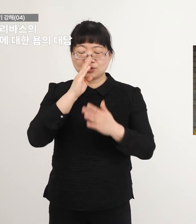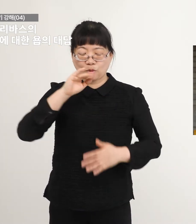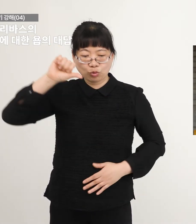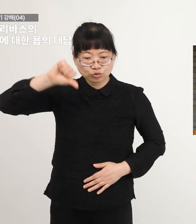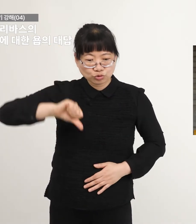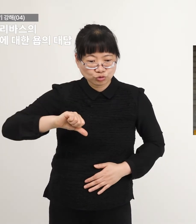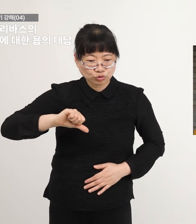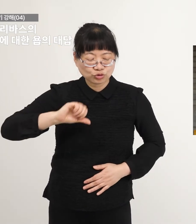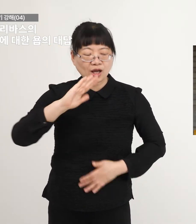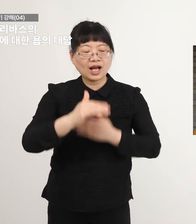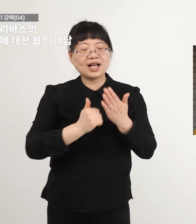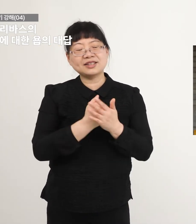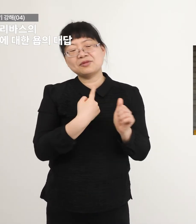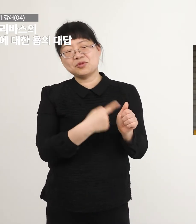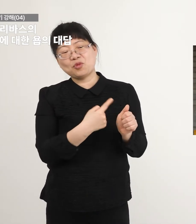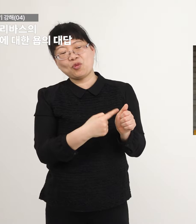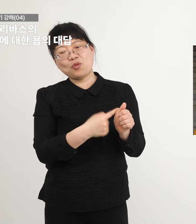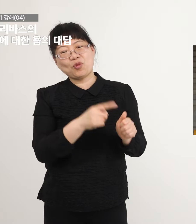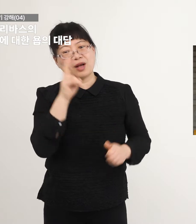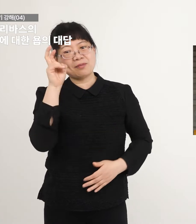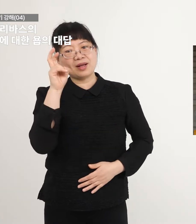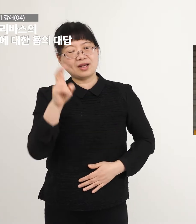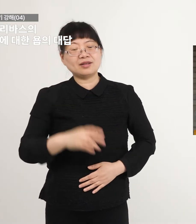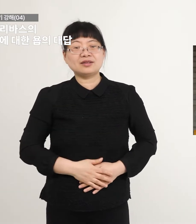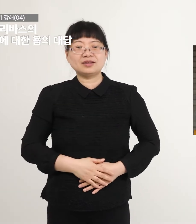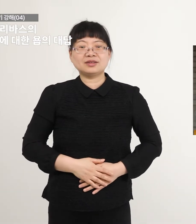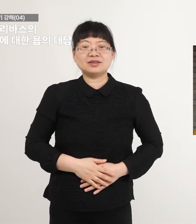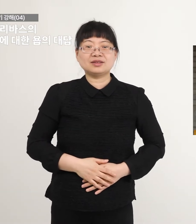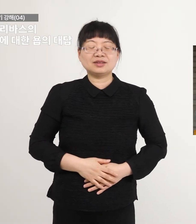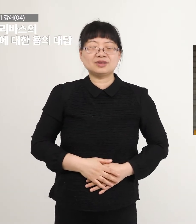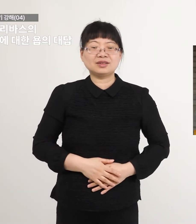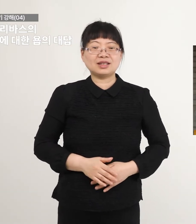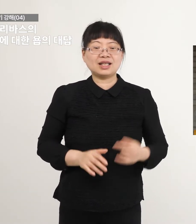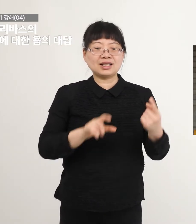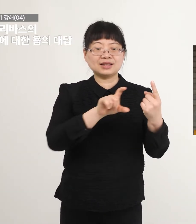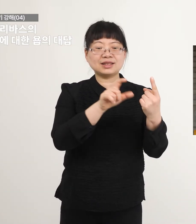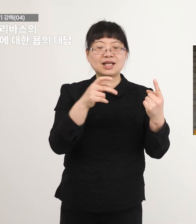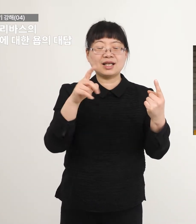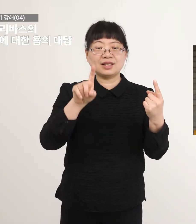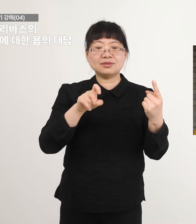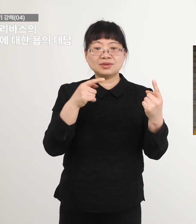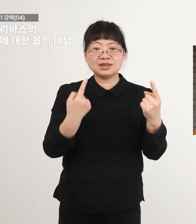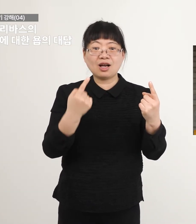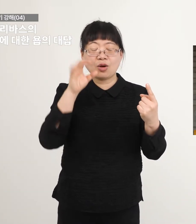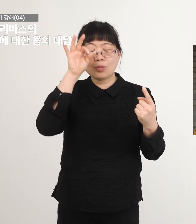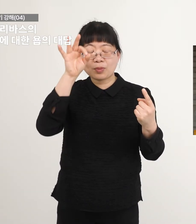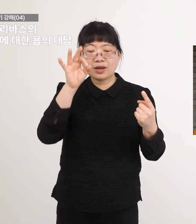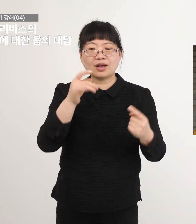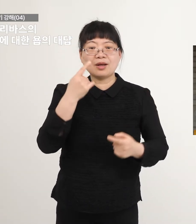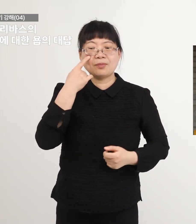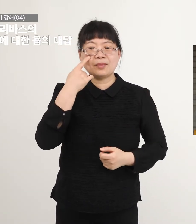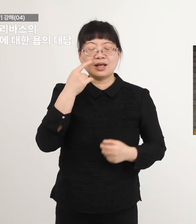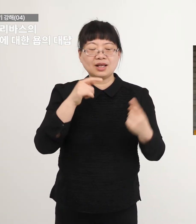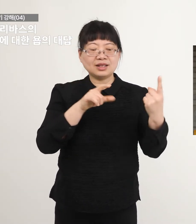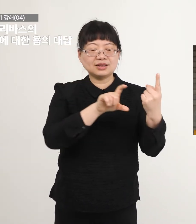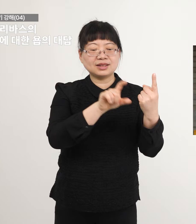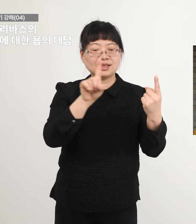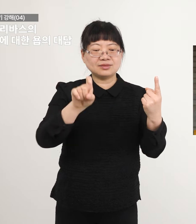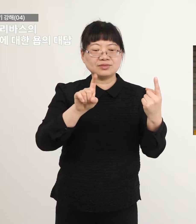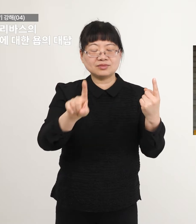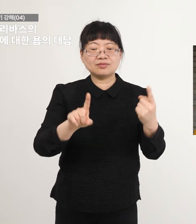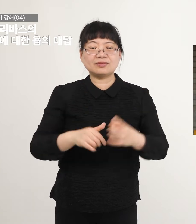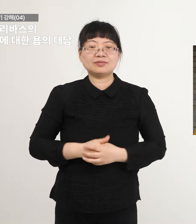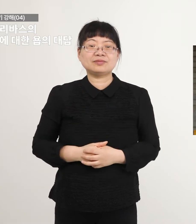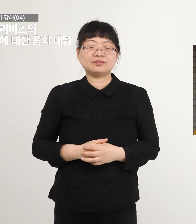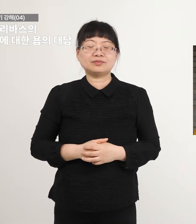저주하고 하나님 욕할걸요? 자, 1장 11절을 한번 앞으로 넘겨볼까요? 1장 11절.